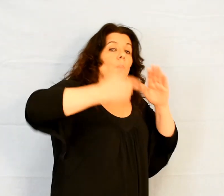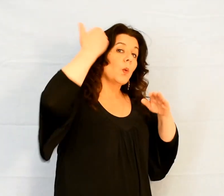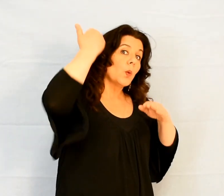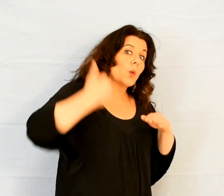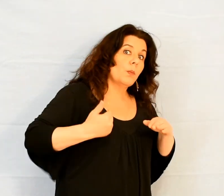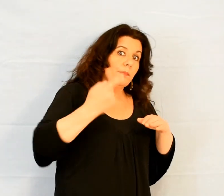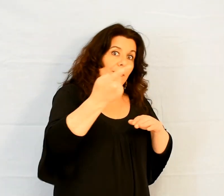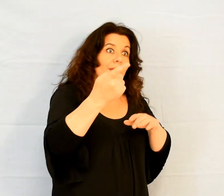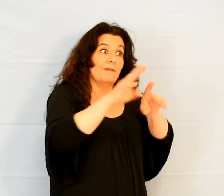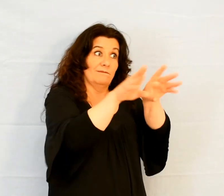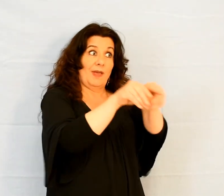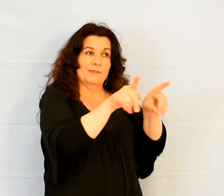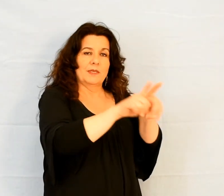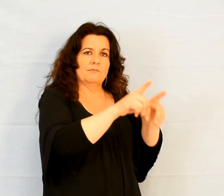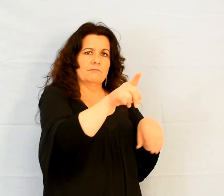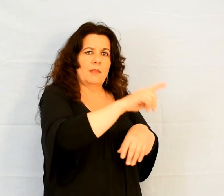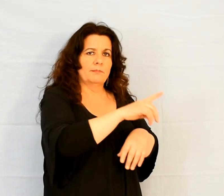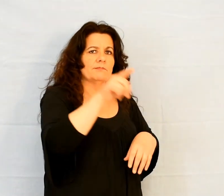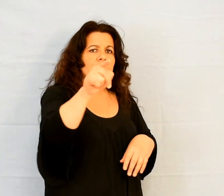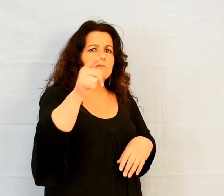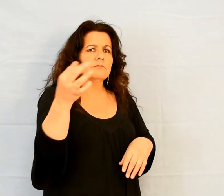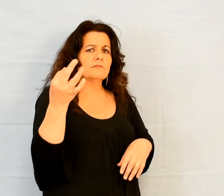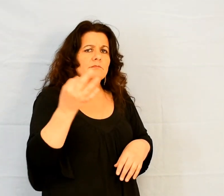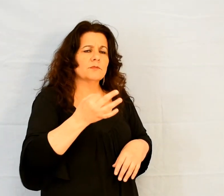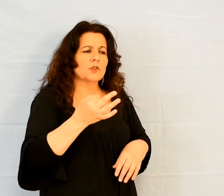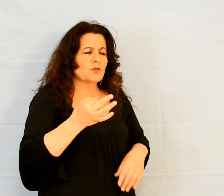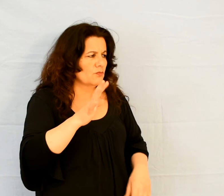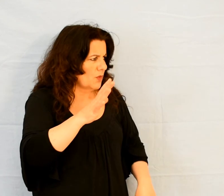« Est-ce que moi, je ne t'ai pas vu dans le jardin avec lui ?»